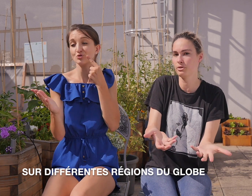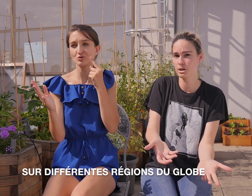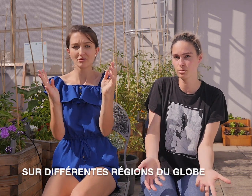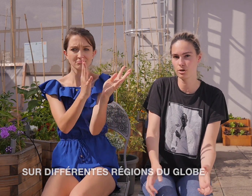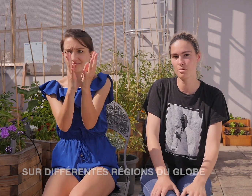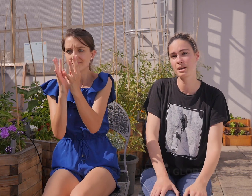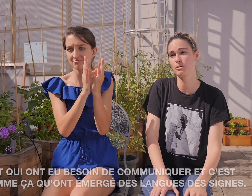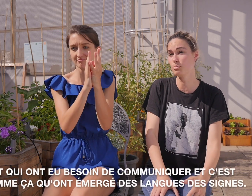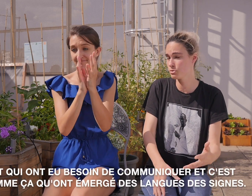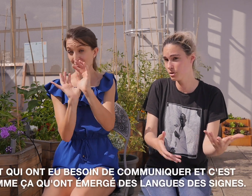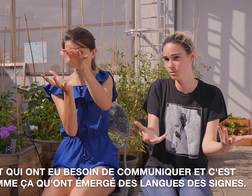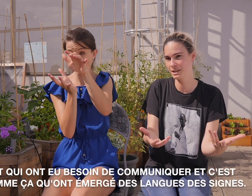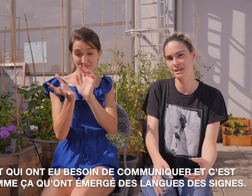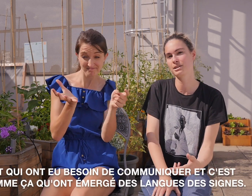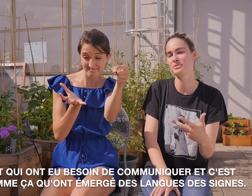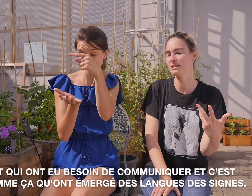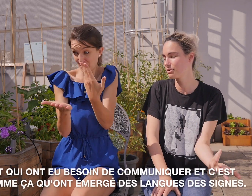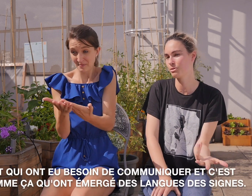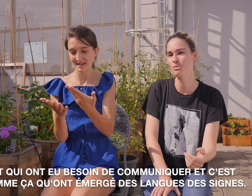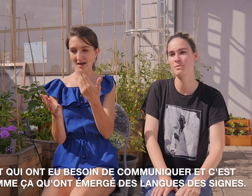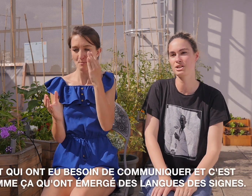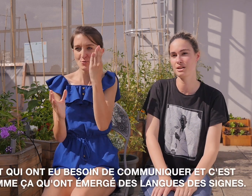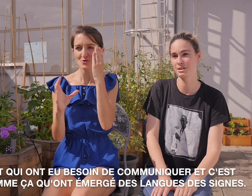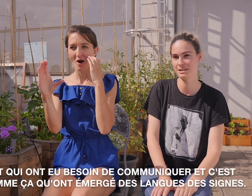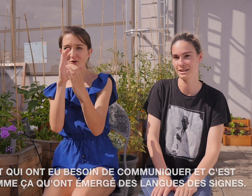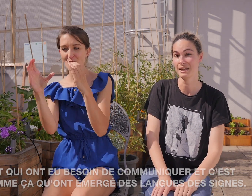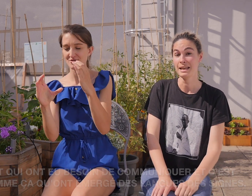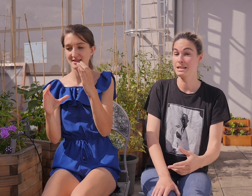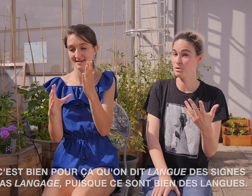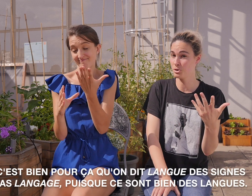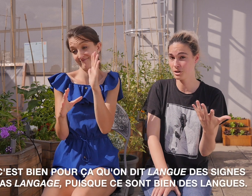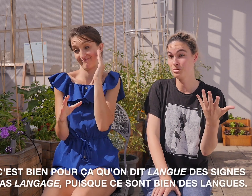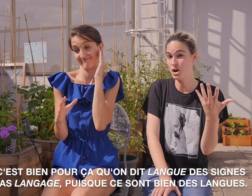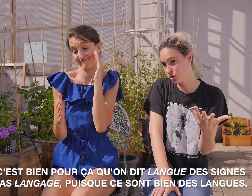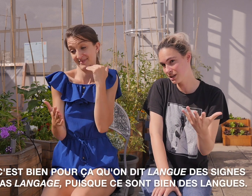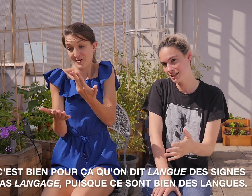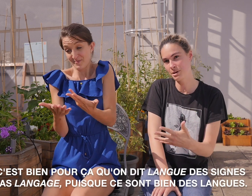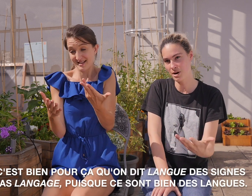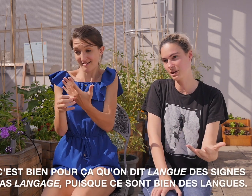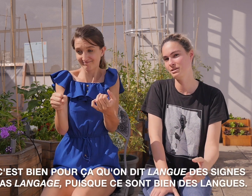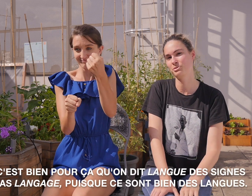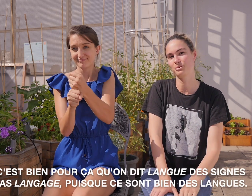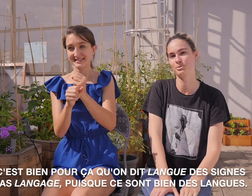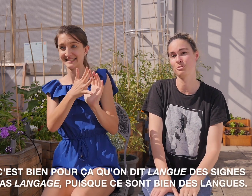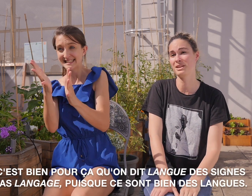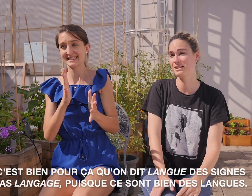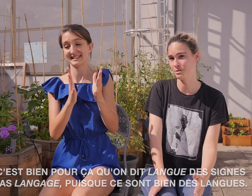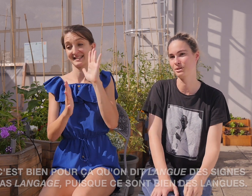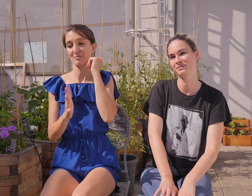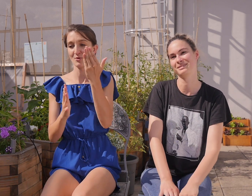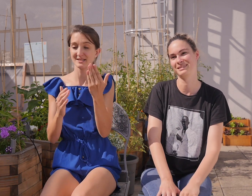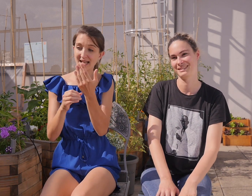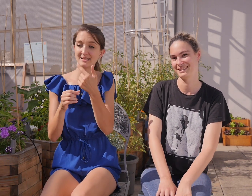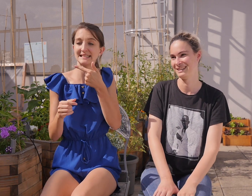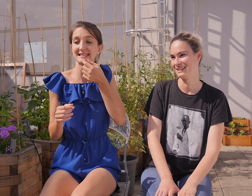régions, sur différentes régions du globe et qui ont eu besoin de communiquer, et c'est comme ça qu'ont émergé les langues des signes. Et c'est bien pour ça qu'on dit langue des signes et pas langage, puisque ce sont bien des